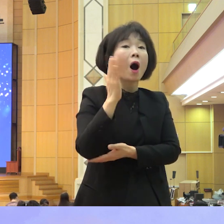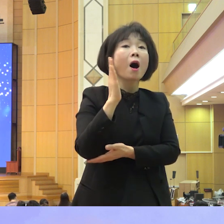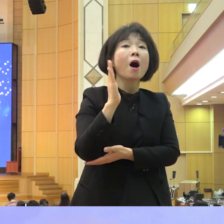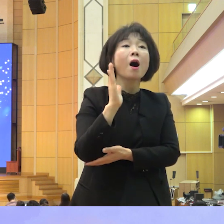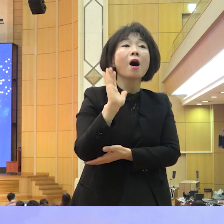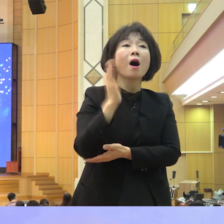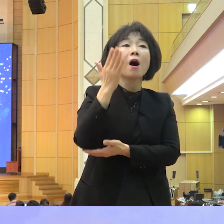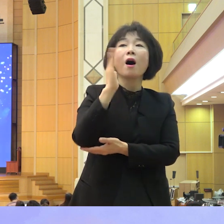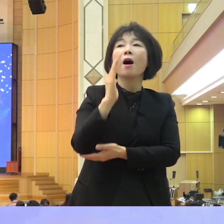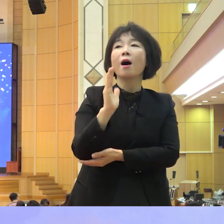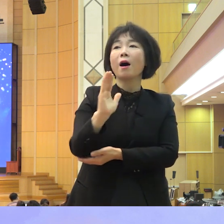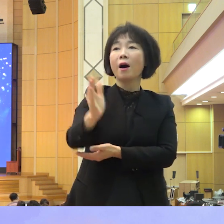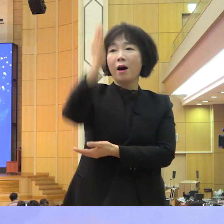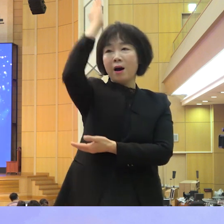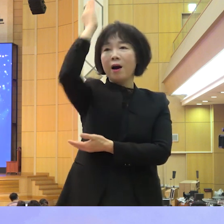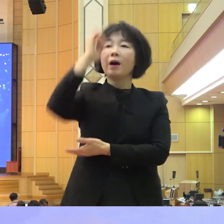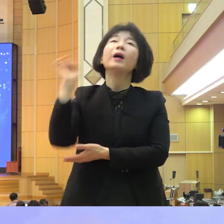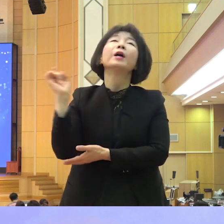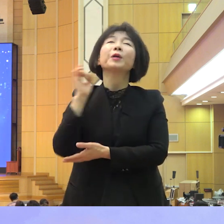영광